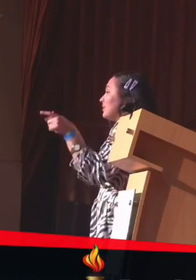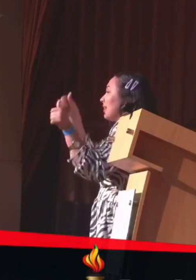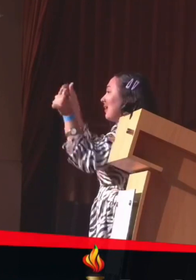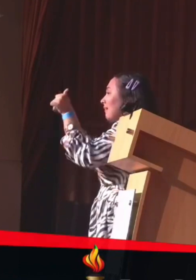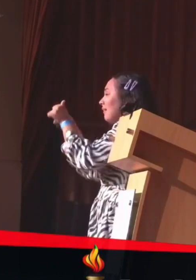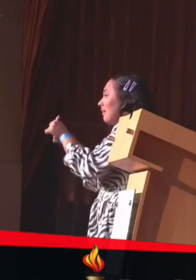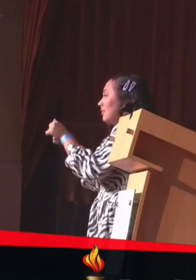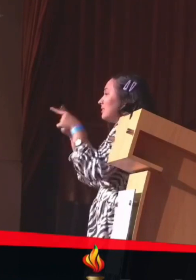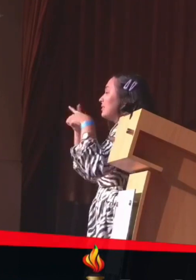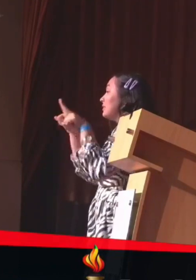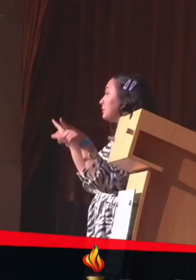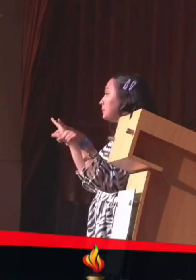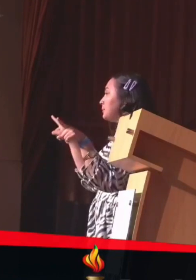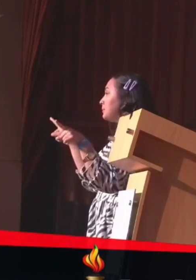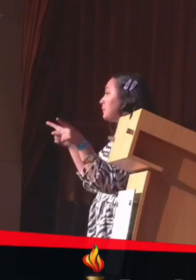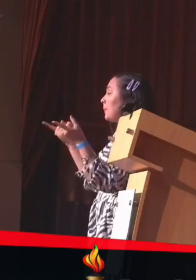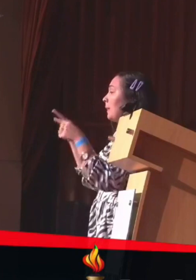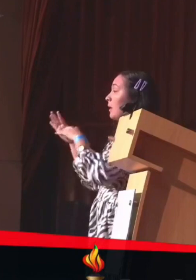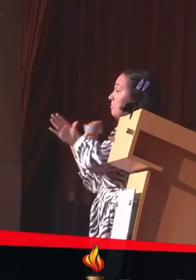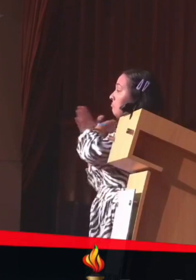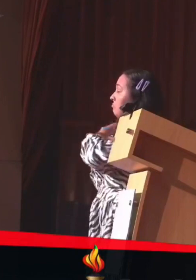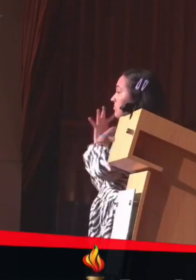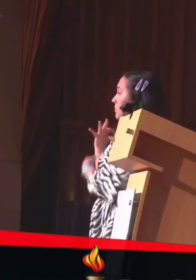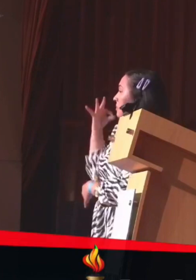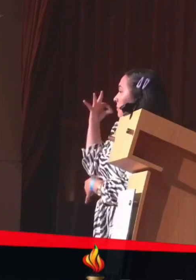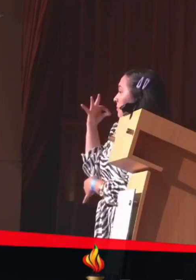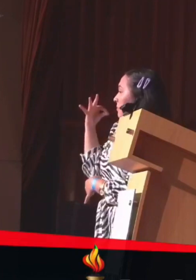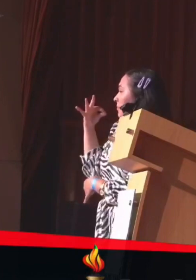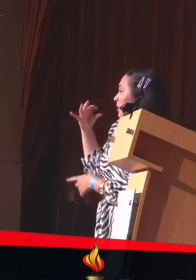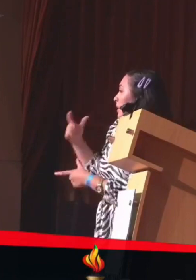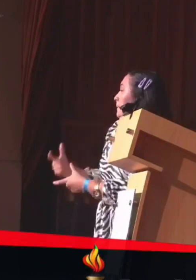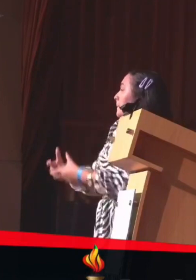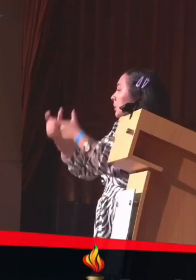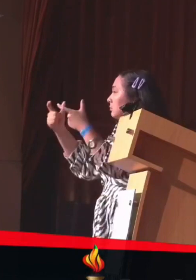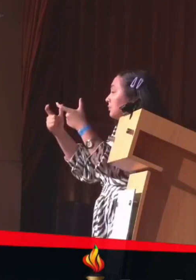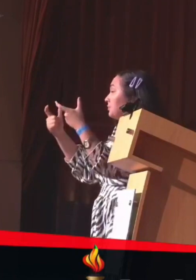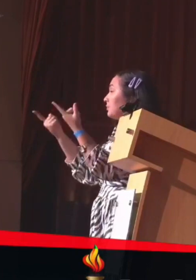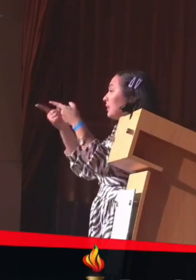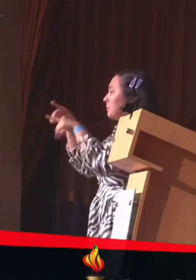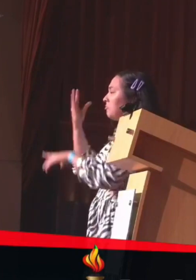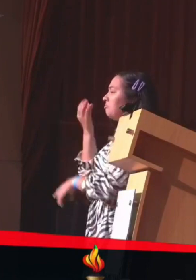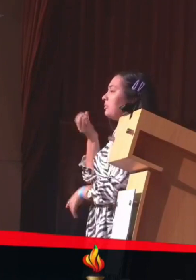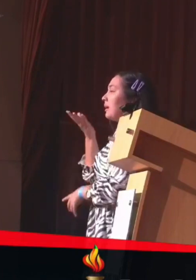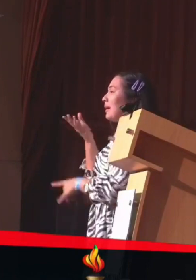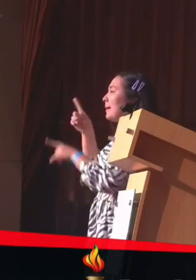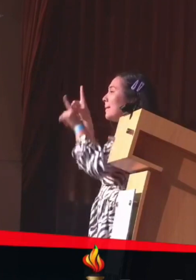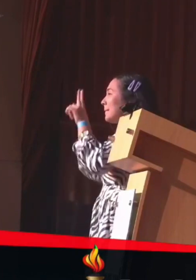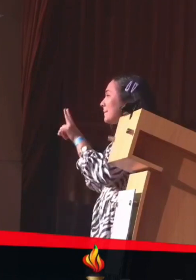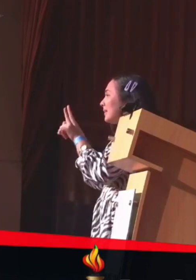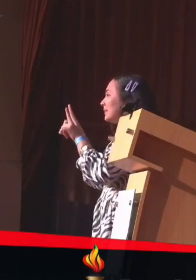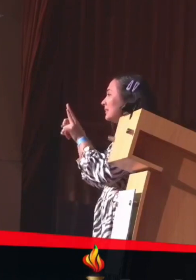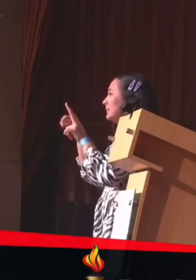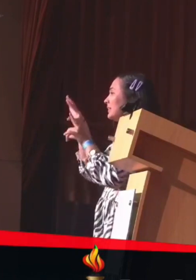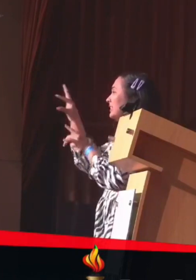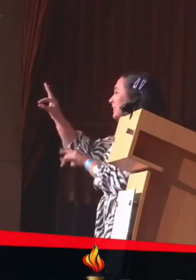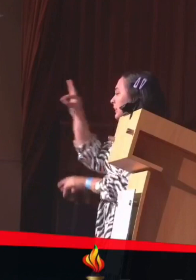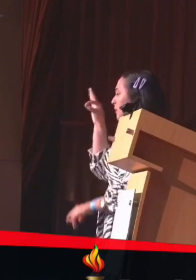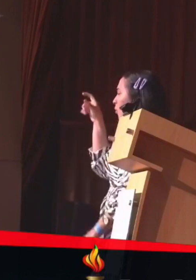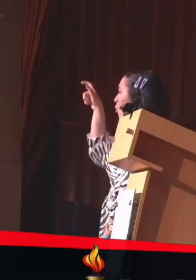Hay llamados colectivos, son bonitos, pero los llamados unipersonales rompen los conceptos de las